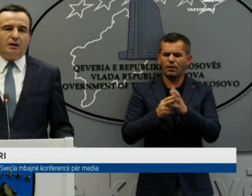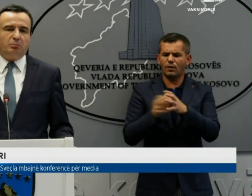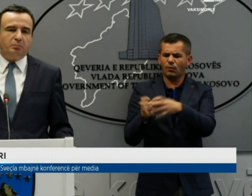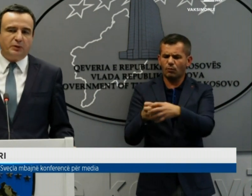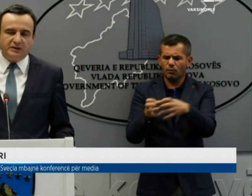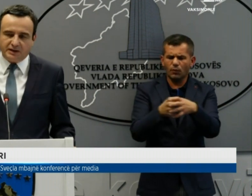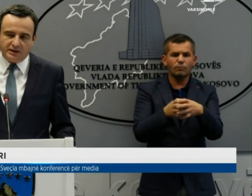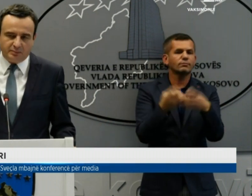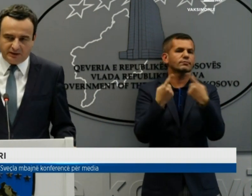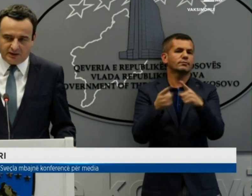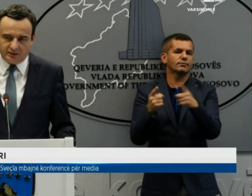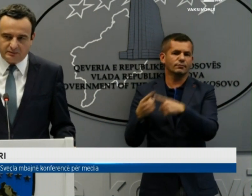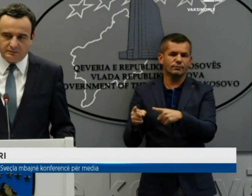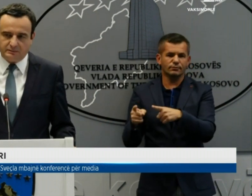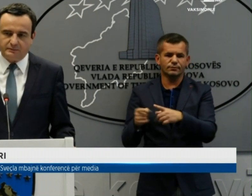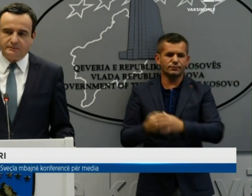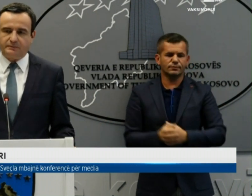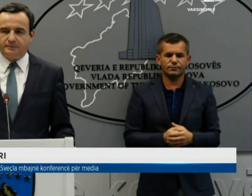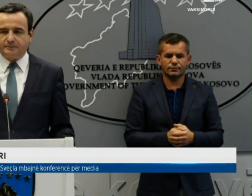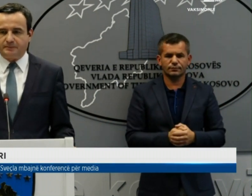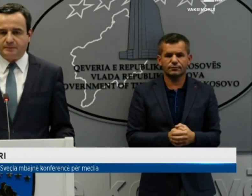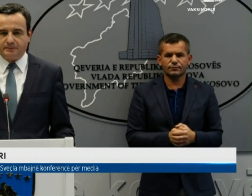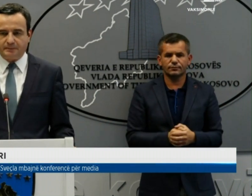e politikanët partijak.